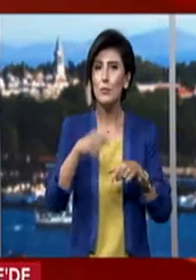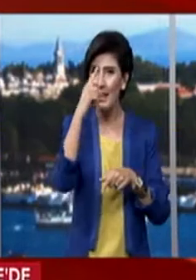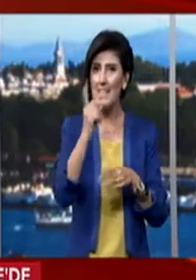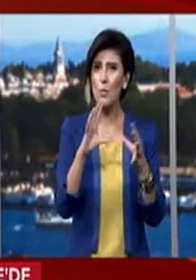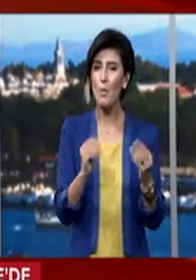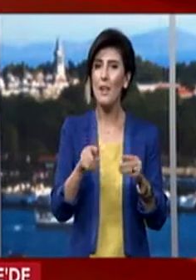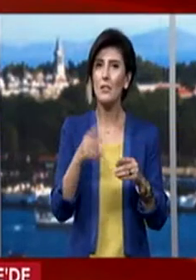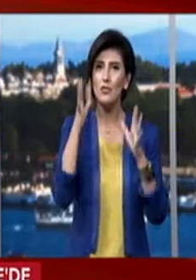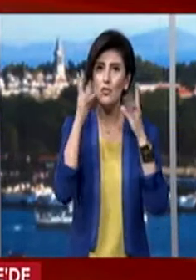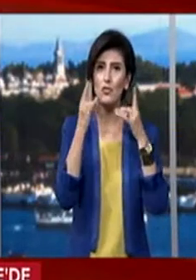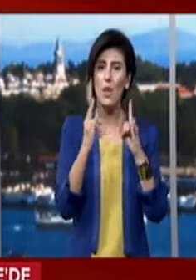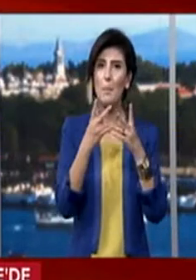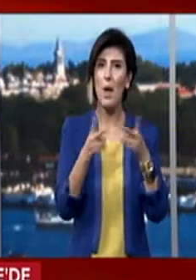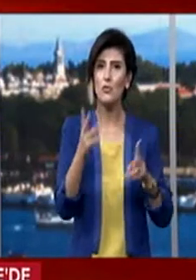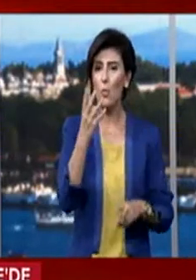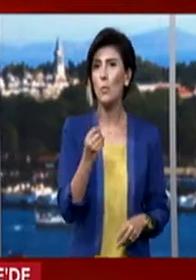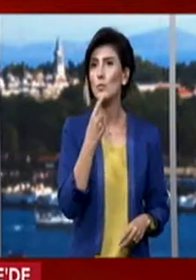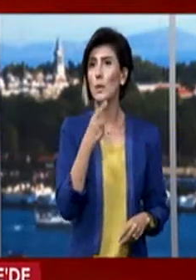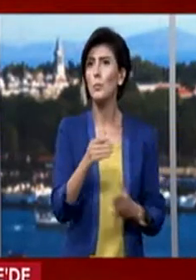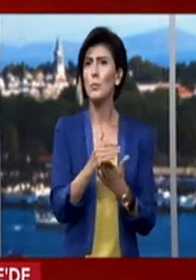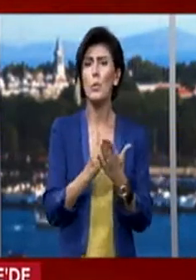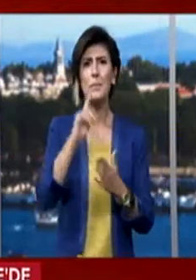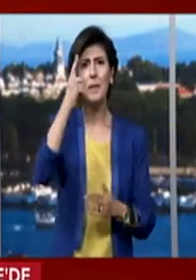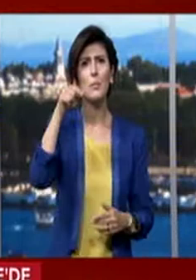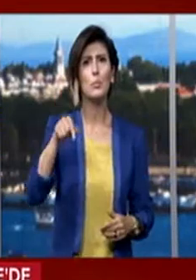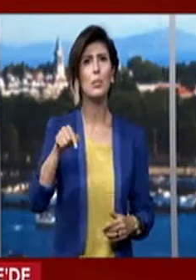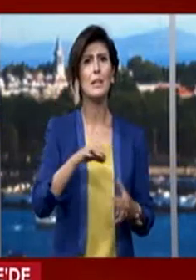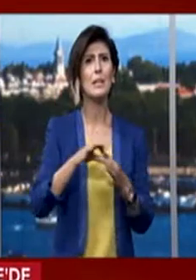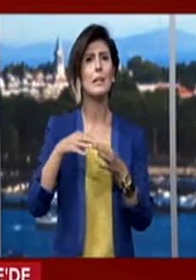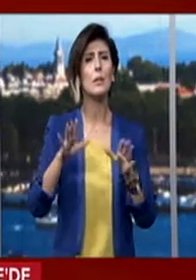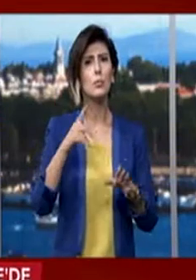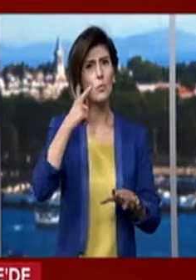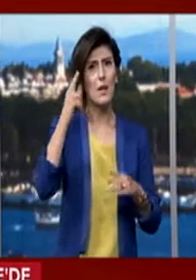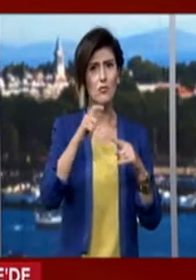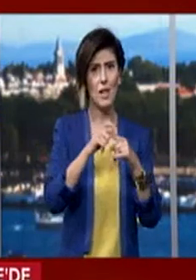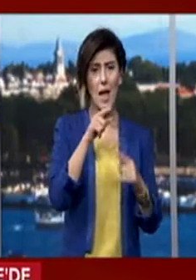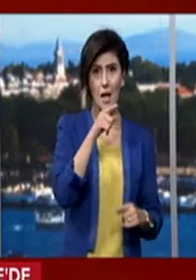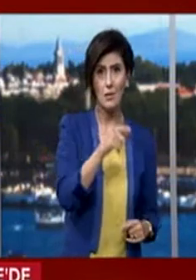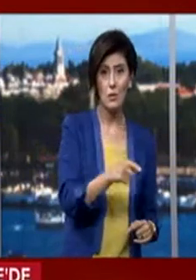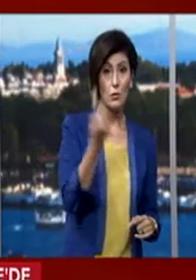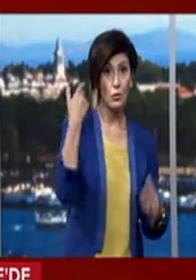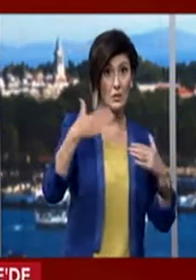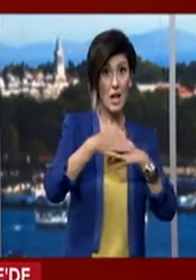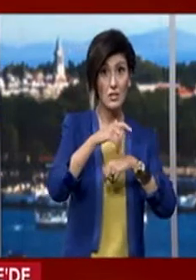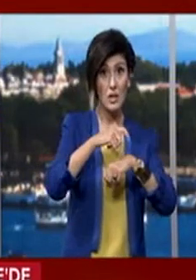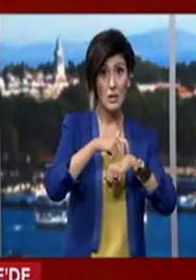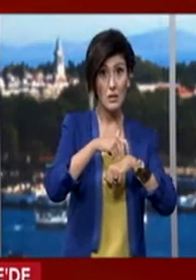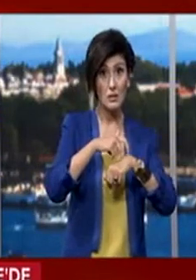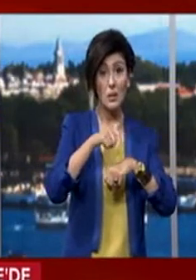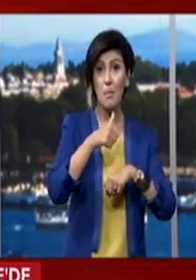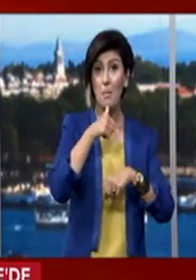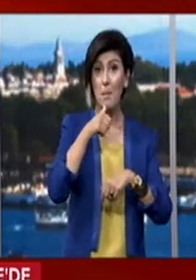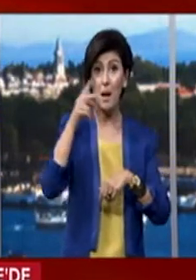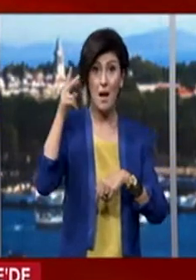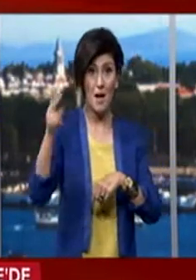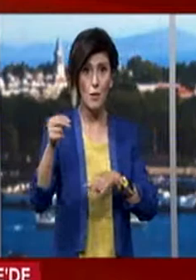olarak açılmasını bekliyoruz. Tabii programı sadece bununla sınırlı değil Cumhurbaşkanı Recep Tayyip Erdoğan. Dün akşam saatlerinde Baba Hoca